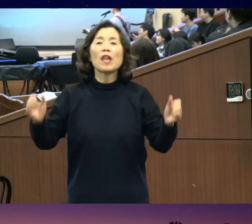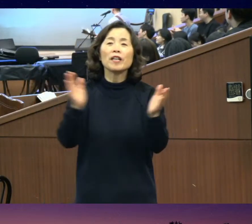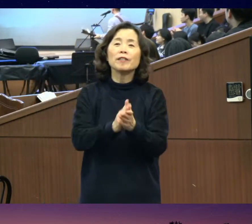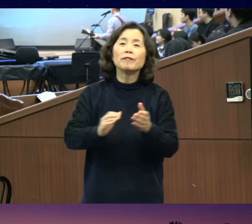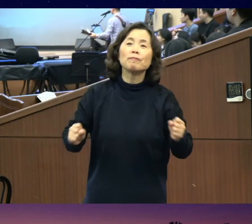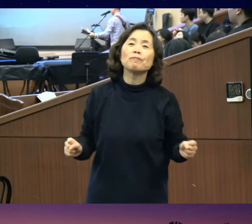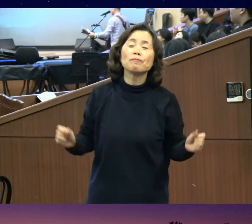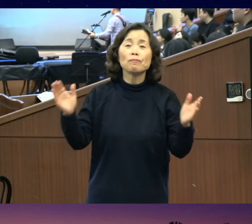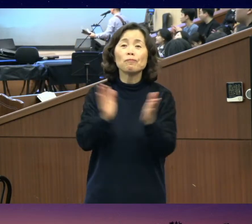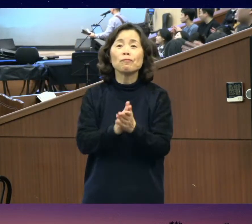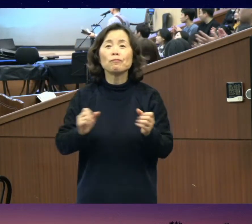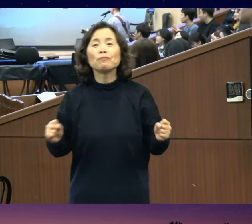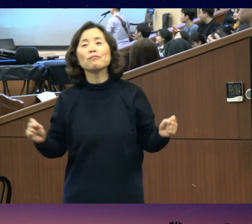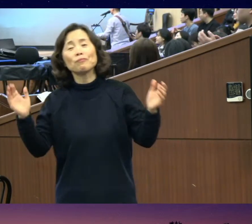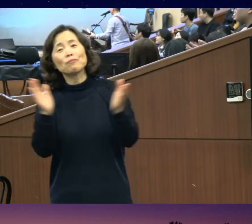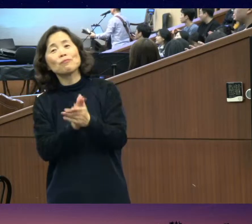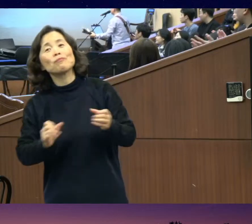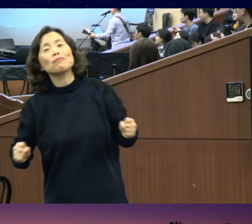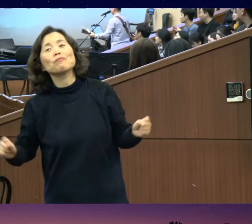다이스처럼